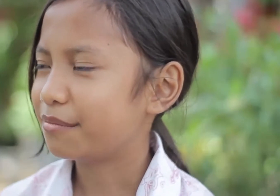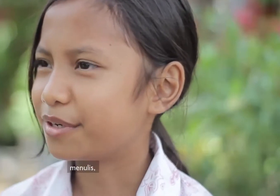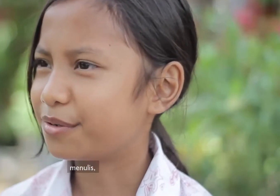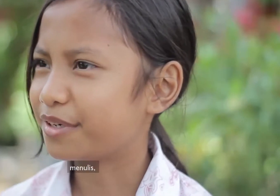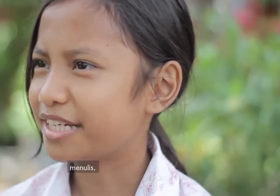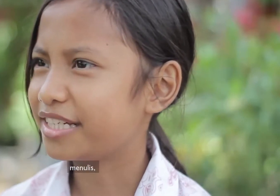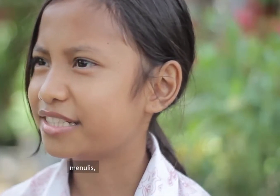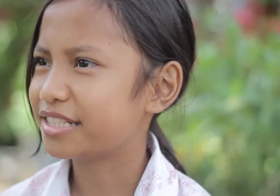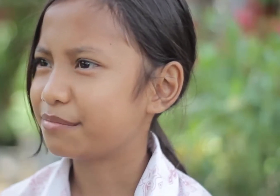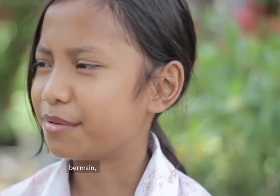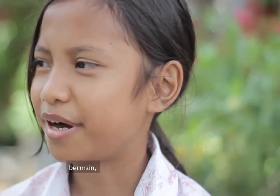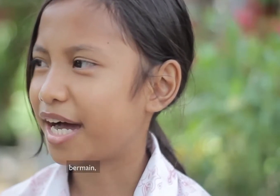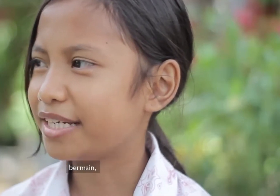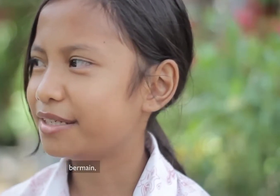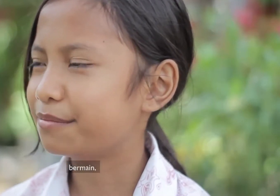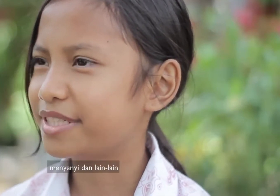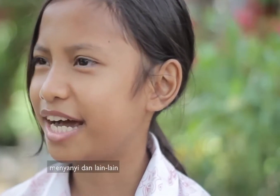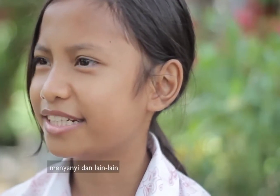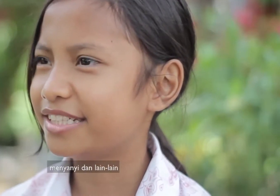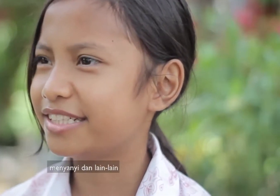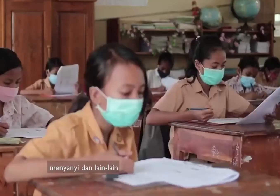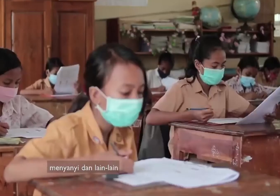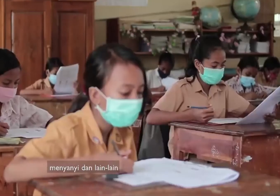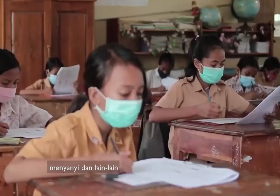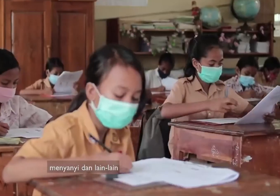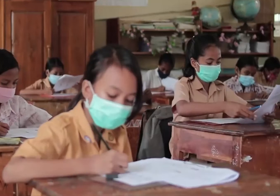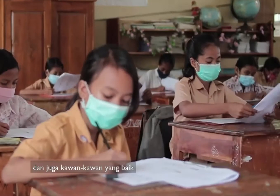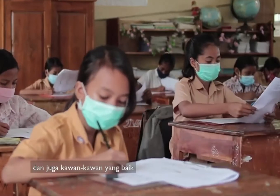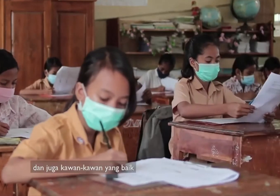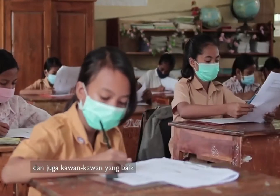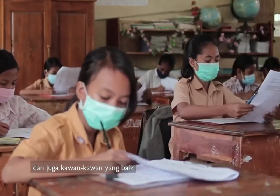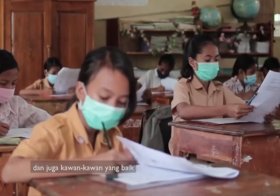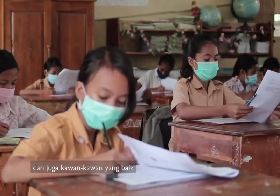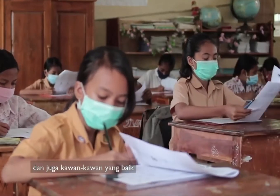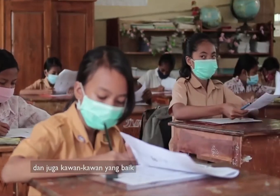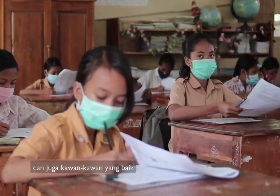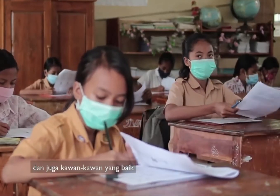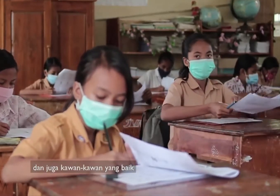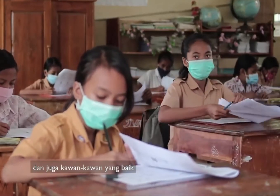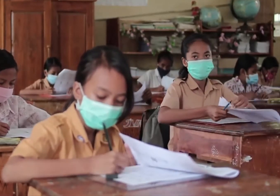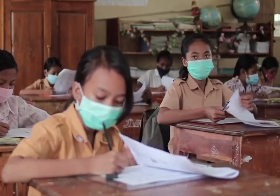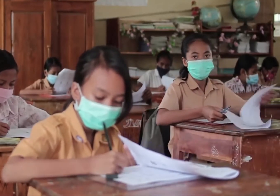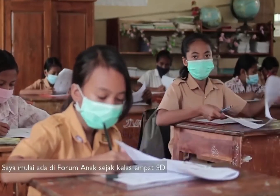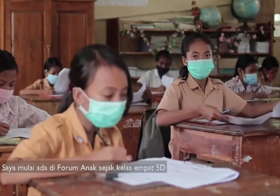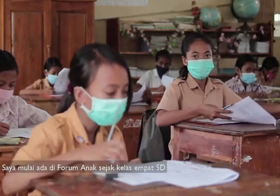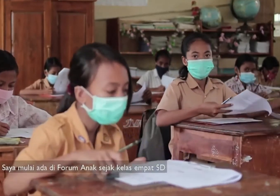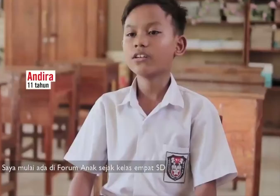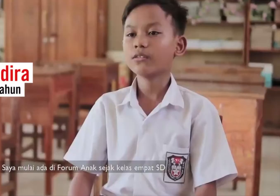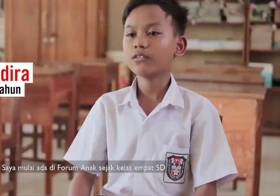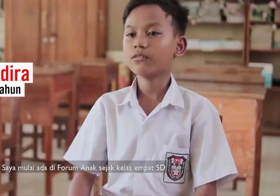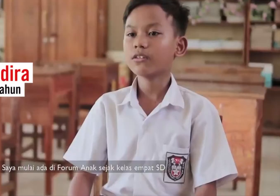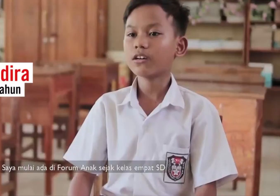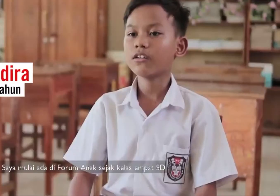poster, menulis, bermain, menyanyi, dan lain-lain. Dan juga kawan-kawan juga baik.